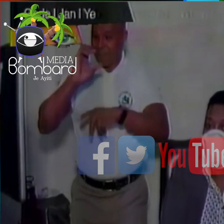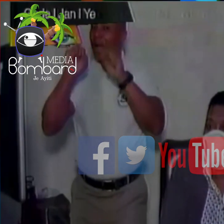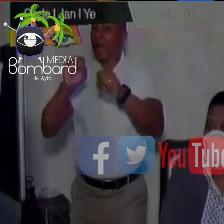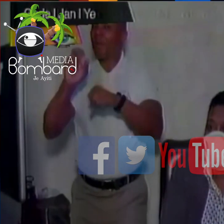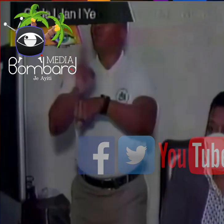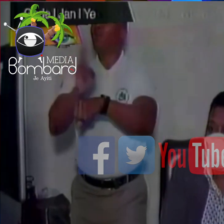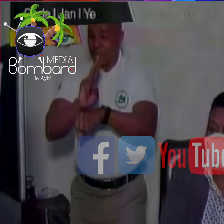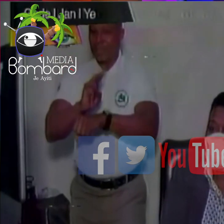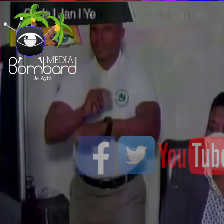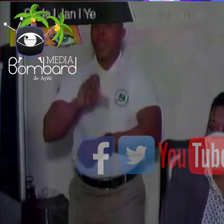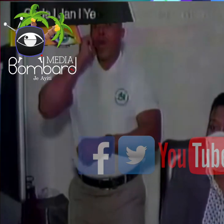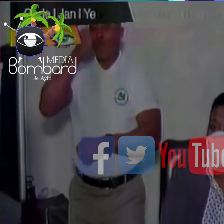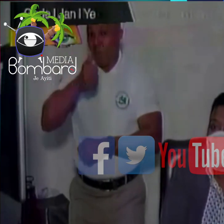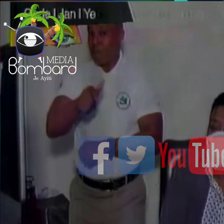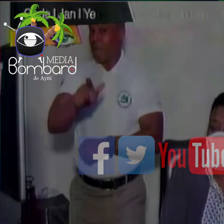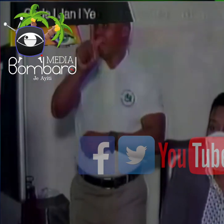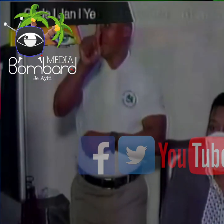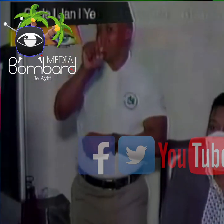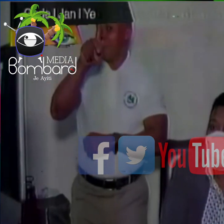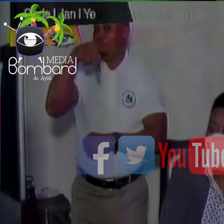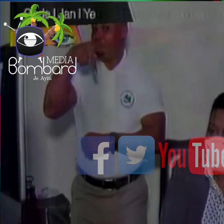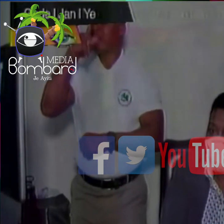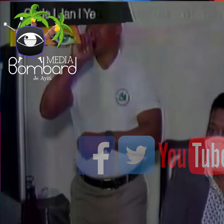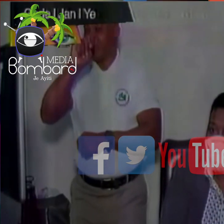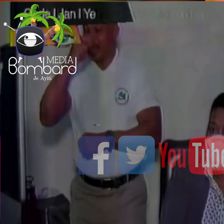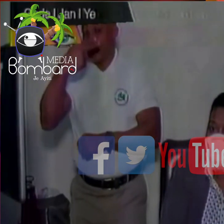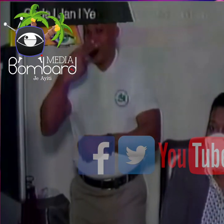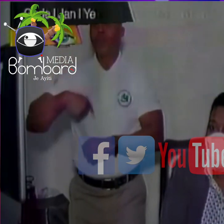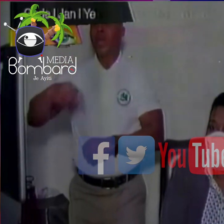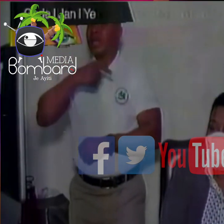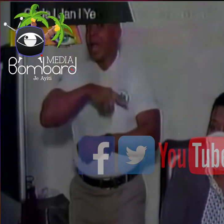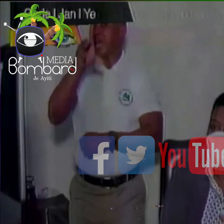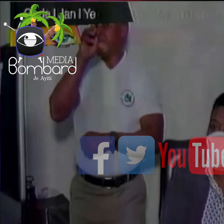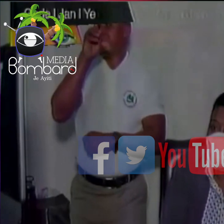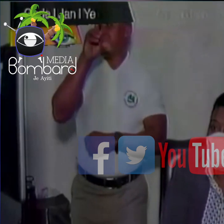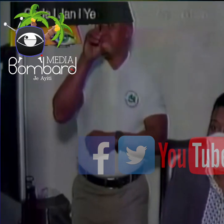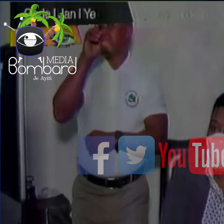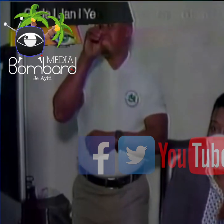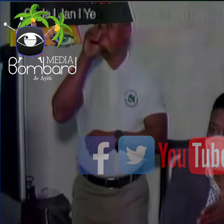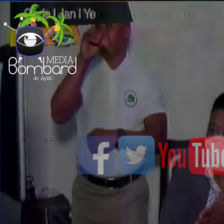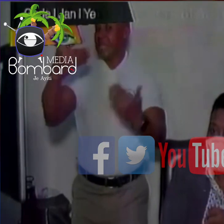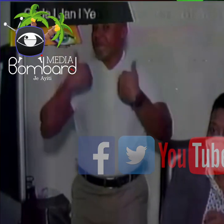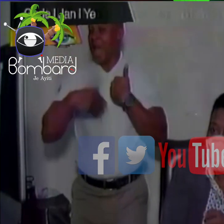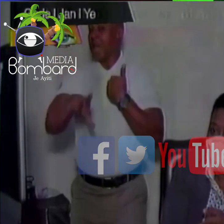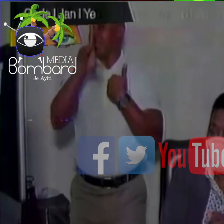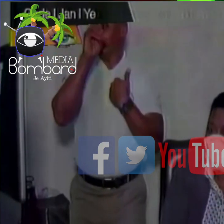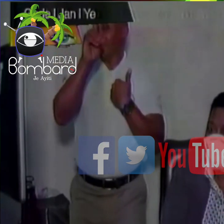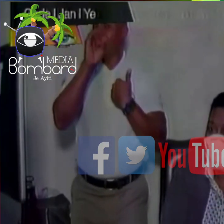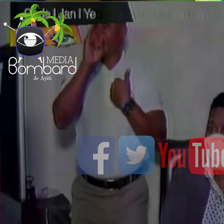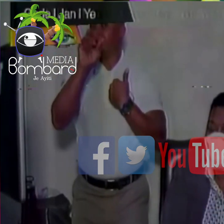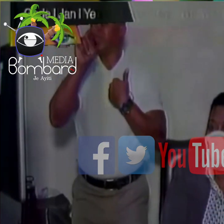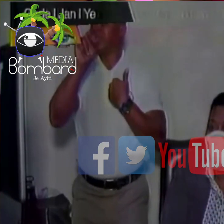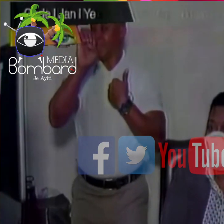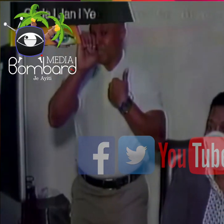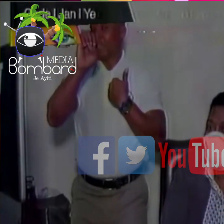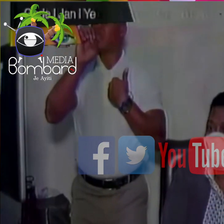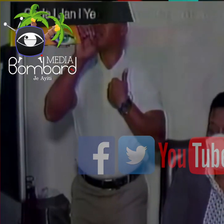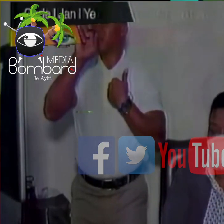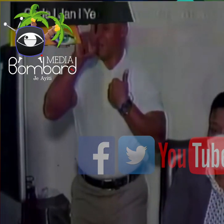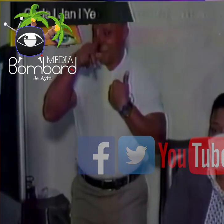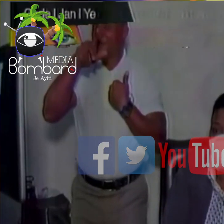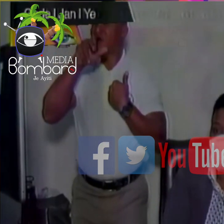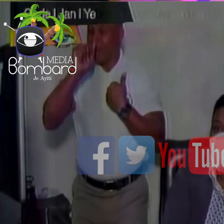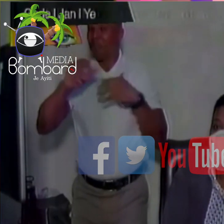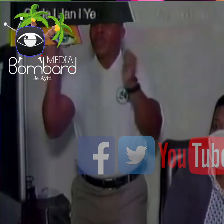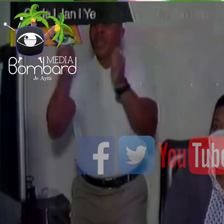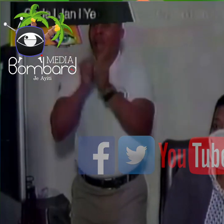gagne TPTC, te gagne tout dîner pas, avec magistrat Pétionville tout, donc qui te venu